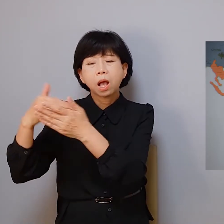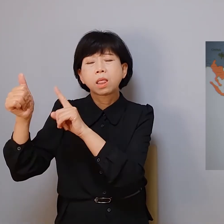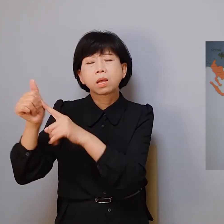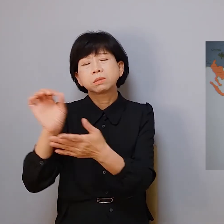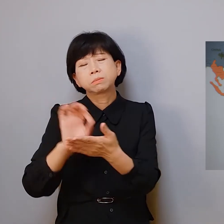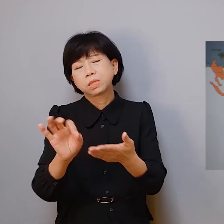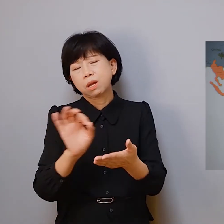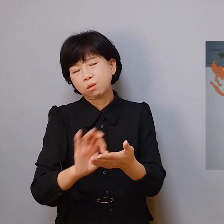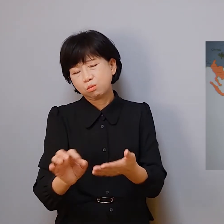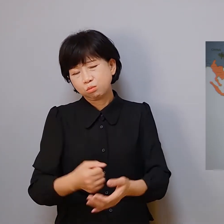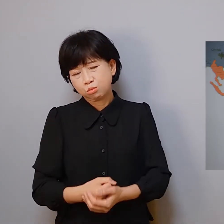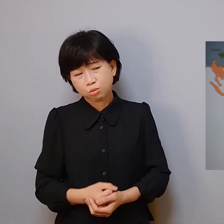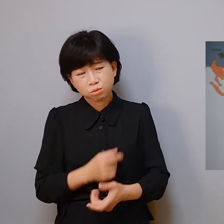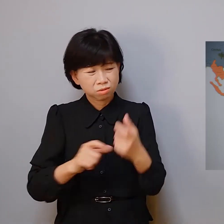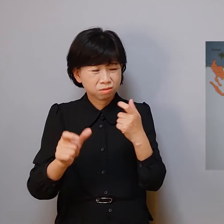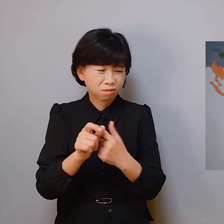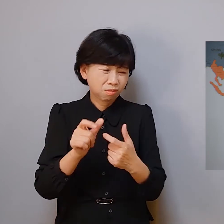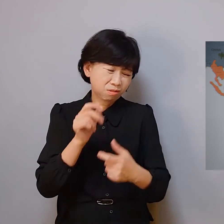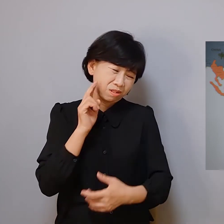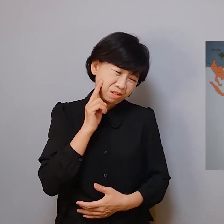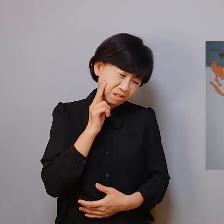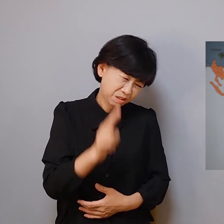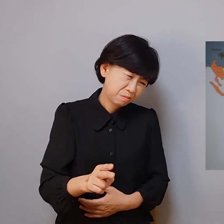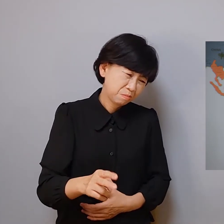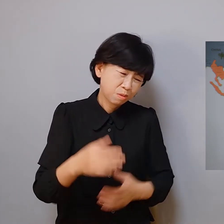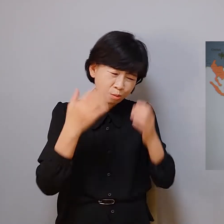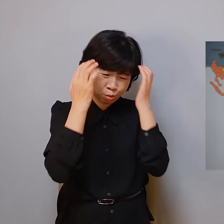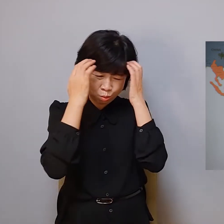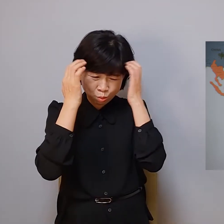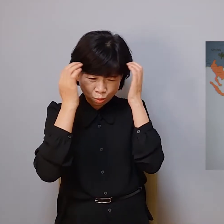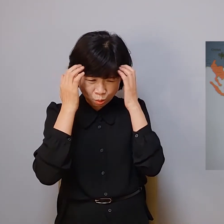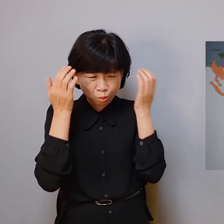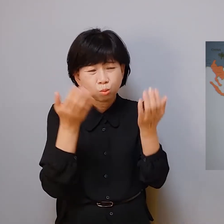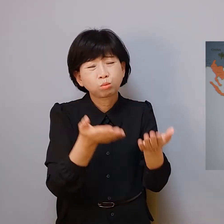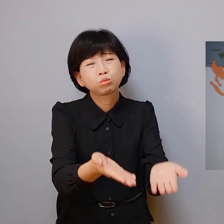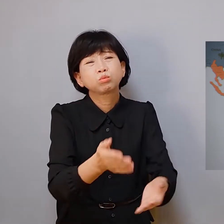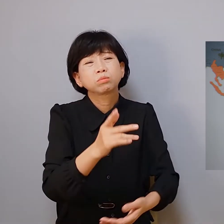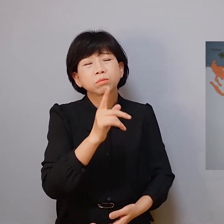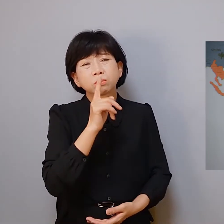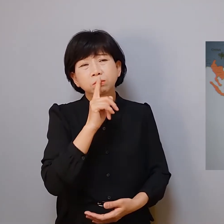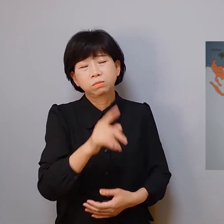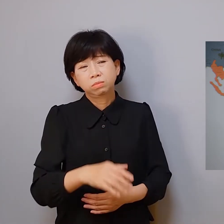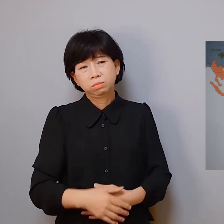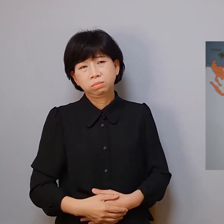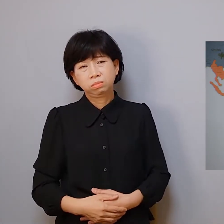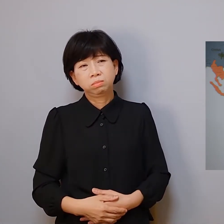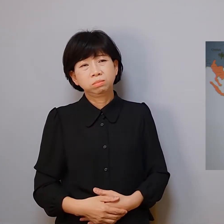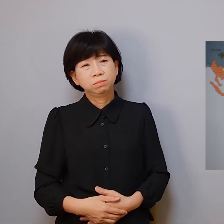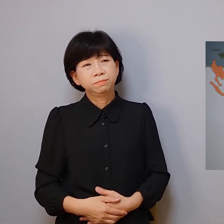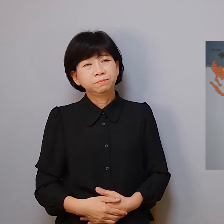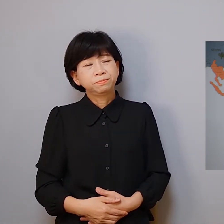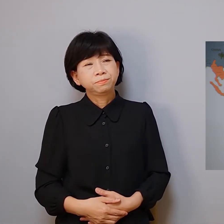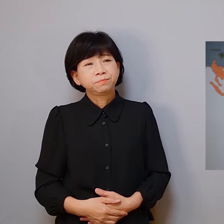삼아서 너희들에게 또 더 심한 강포를 내리겠다라고 하시는 말씀인 거죠.